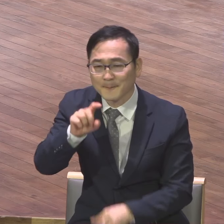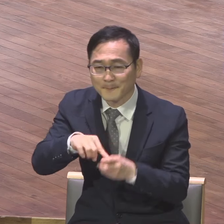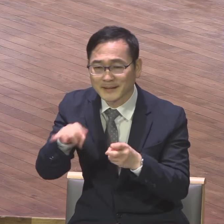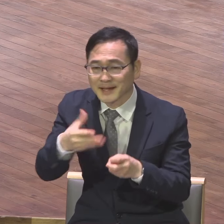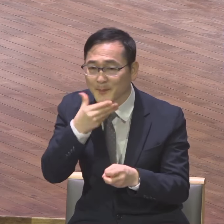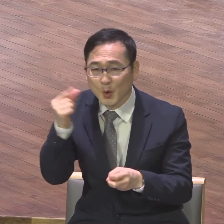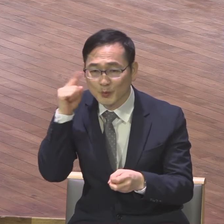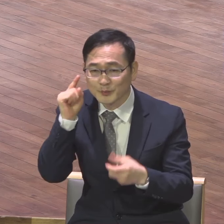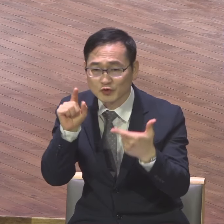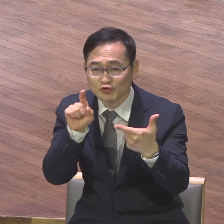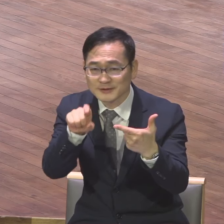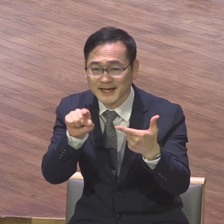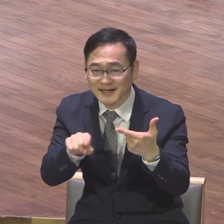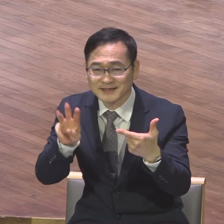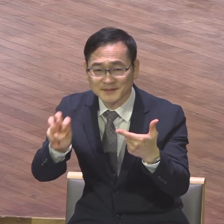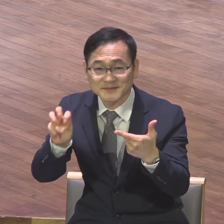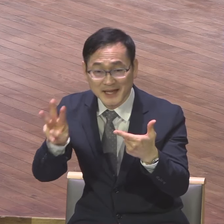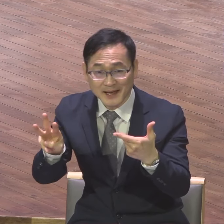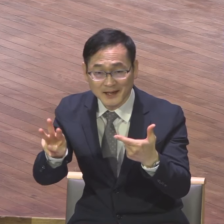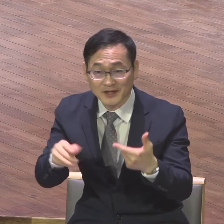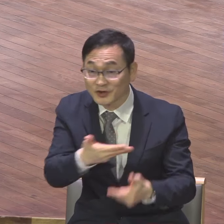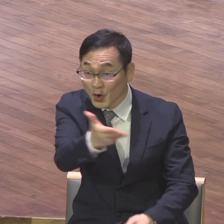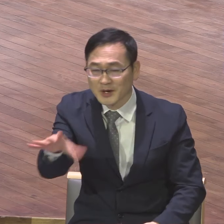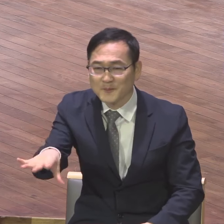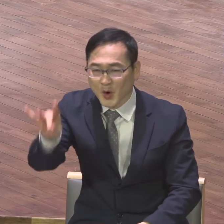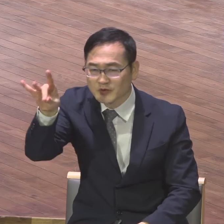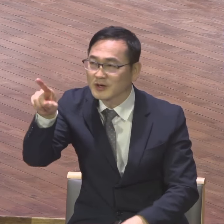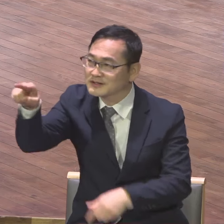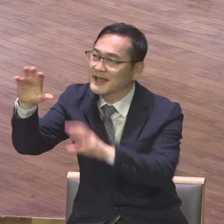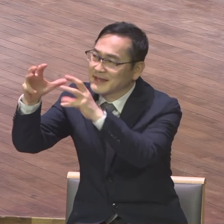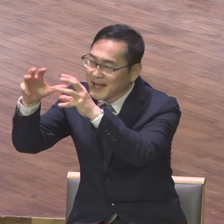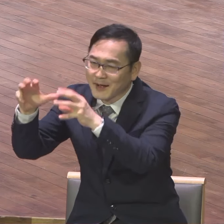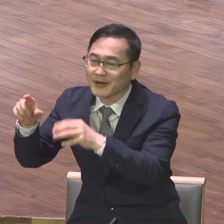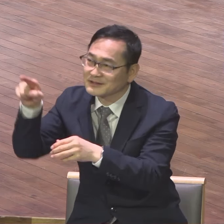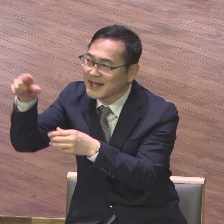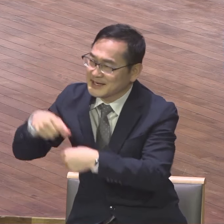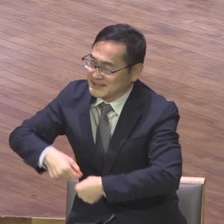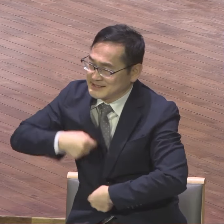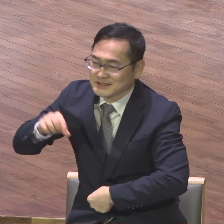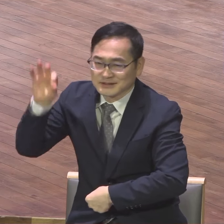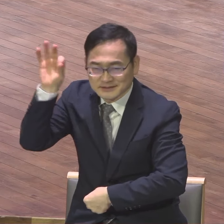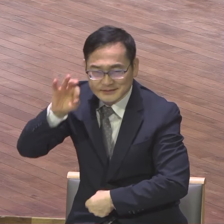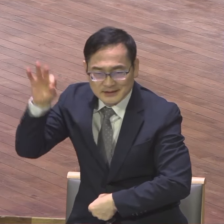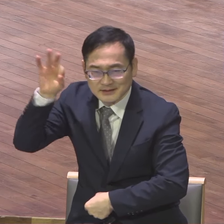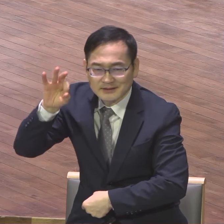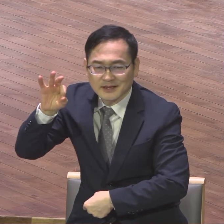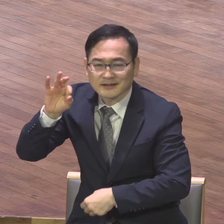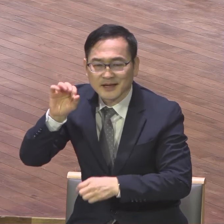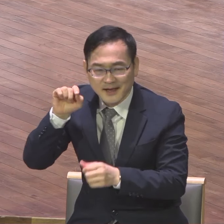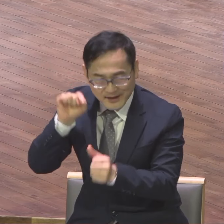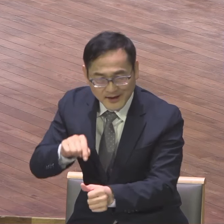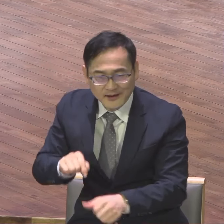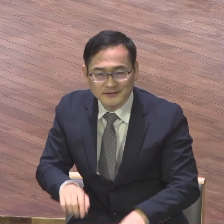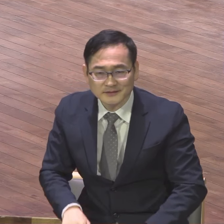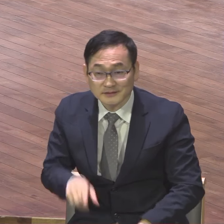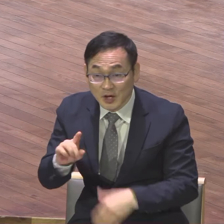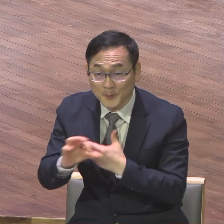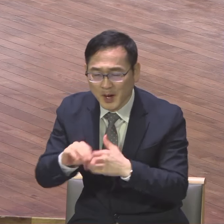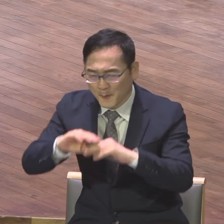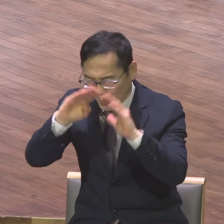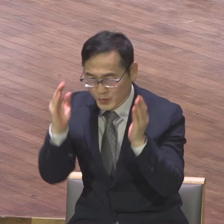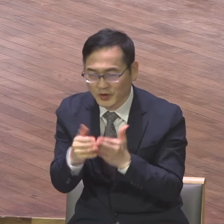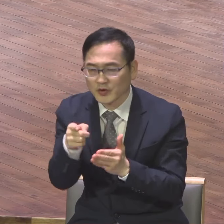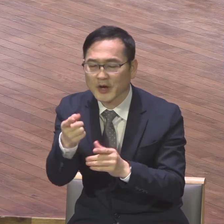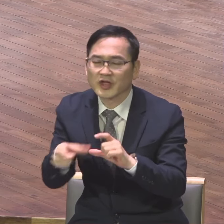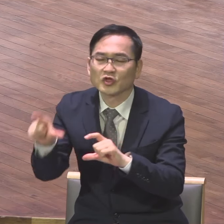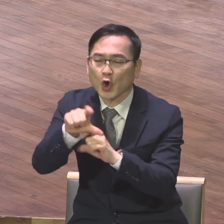33절이 떠오르죠. 너희는 먼저 그의 나라와 그의 의를 구하라. 그리하면 네 모든 것